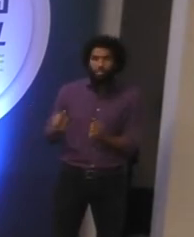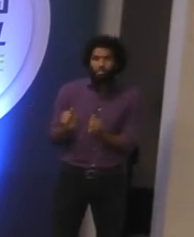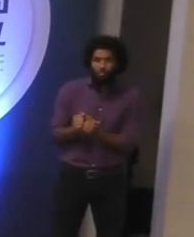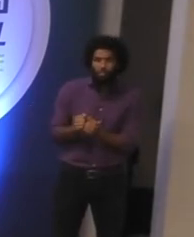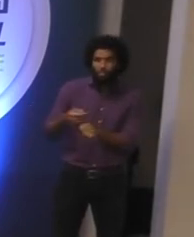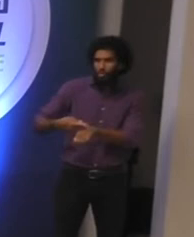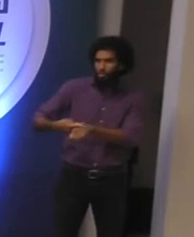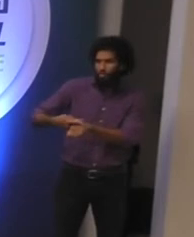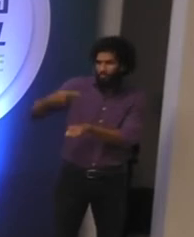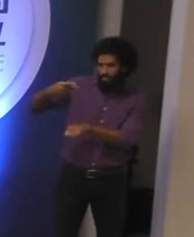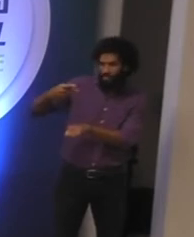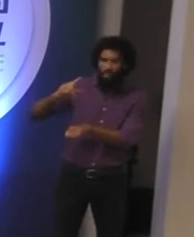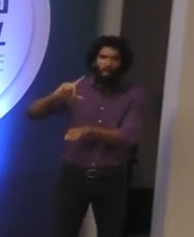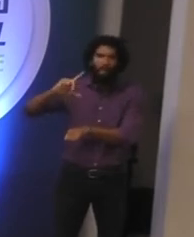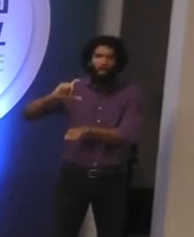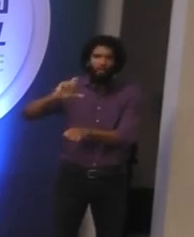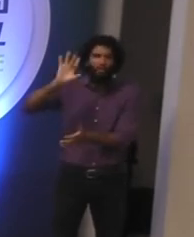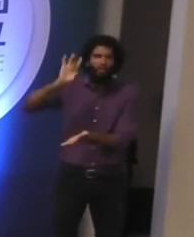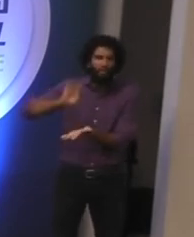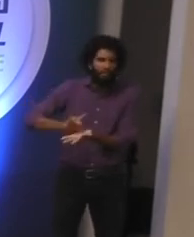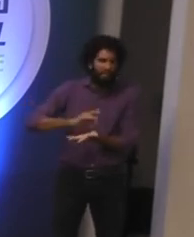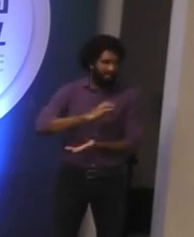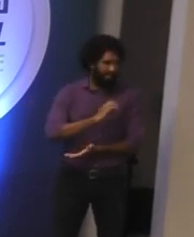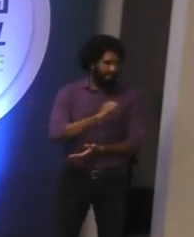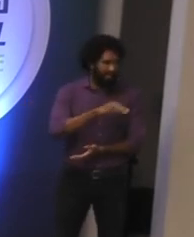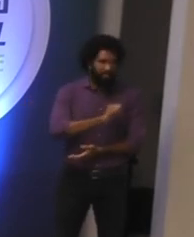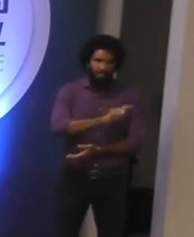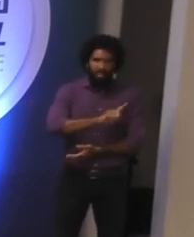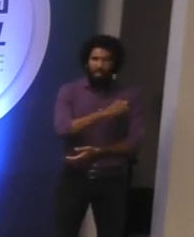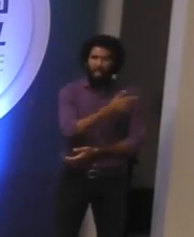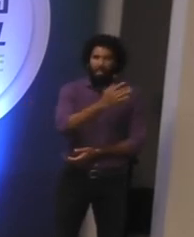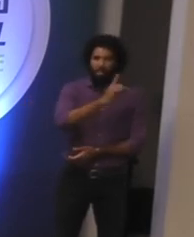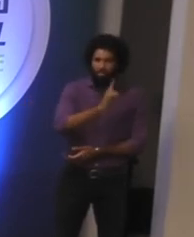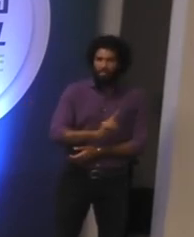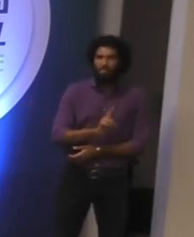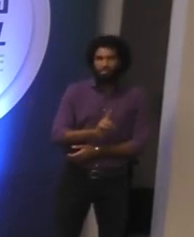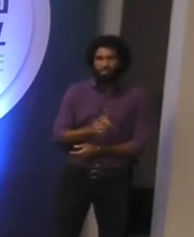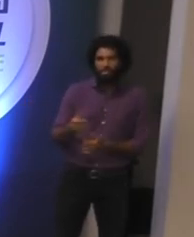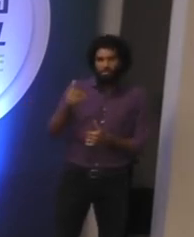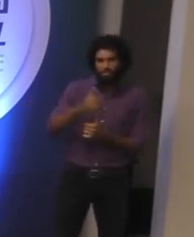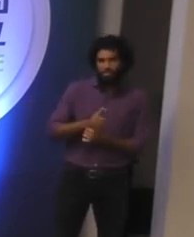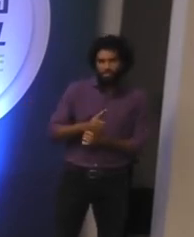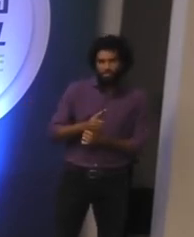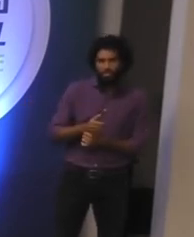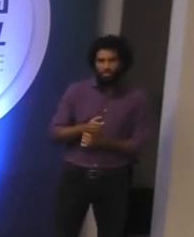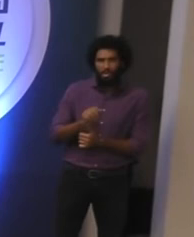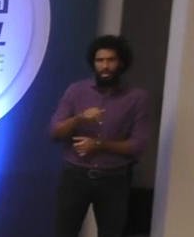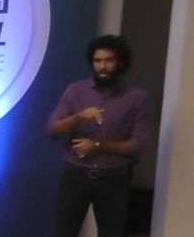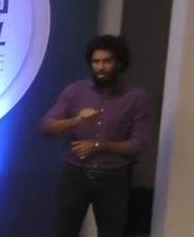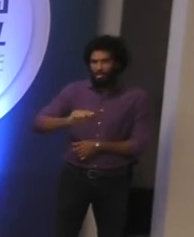também, para uma foto oficial aqui com a Camila Bonfim, diretora-geral substituta da ANEEL.